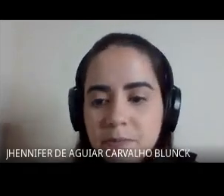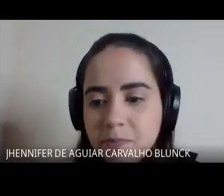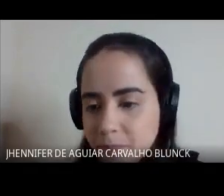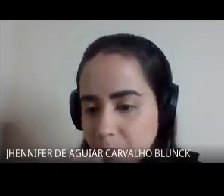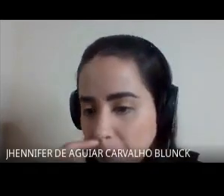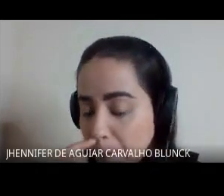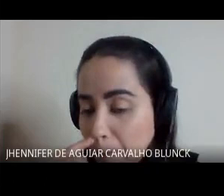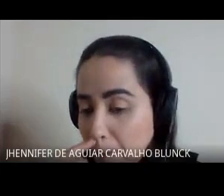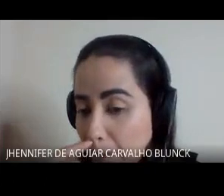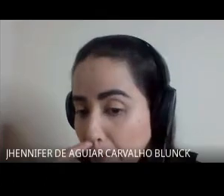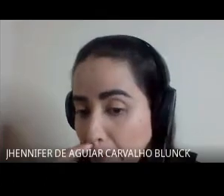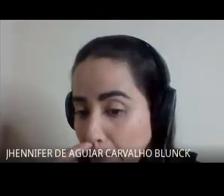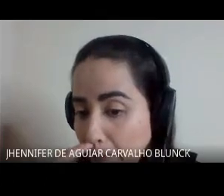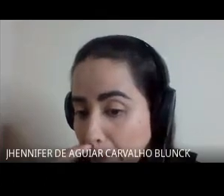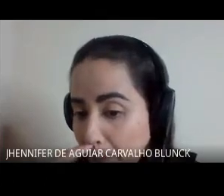coisa?